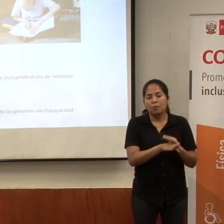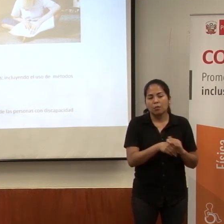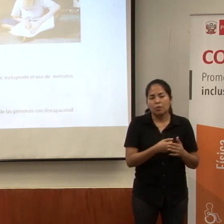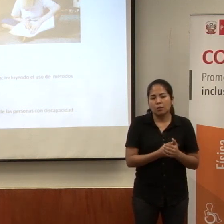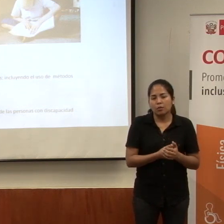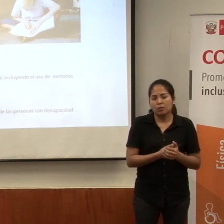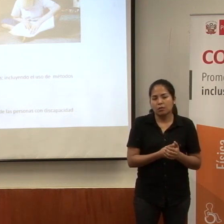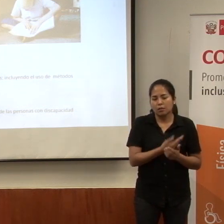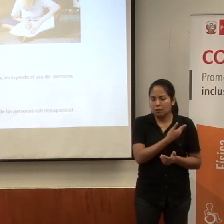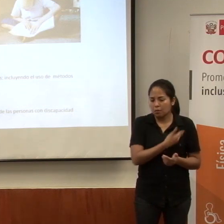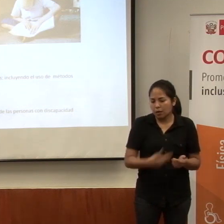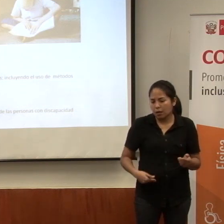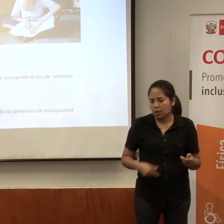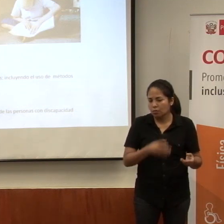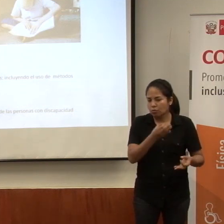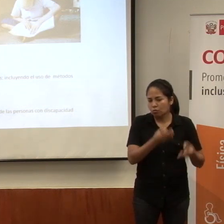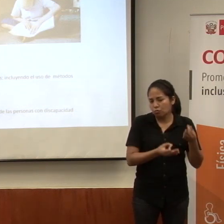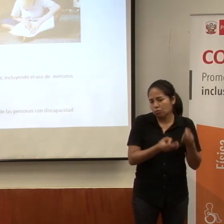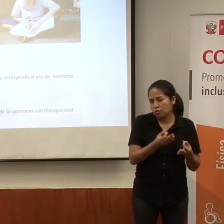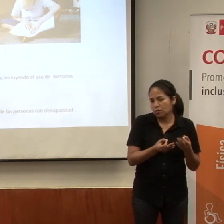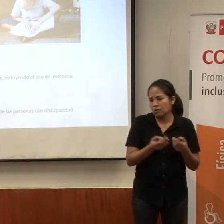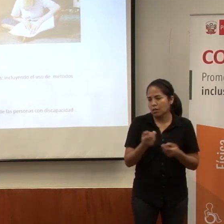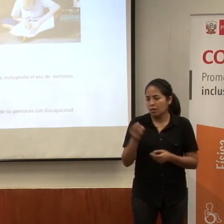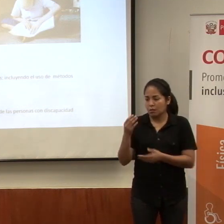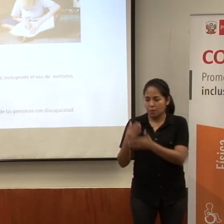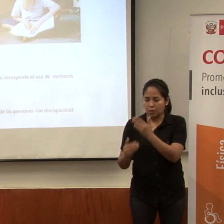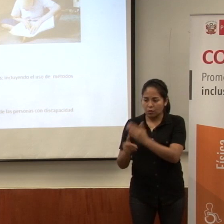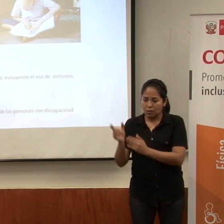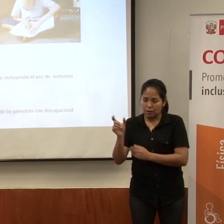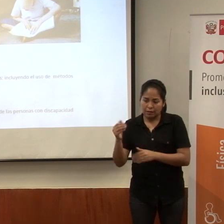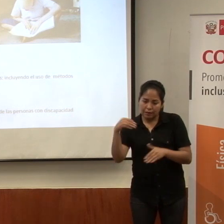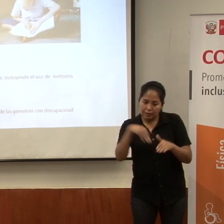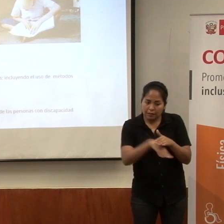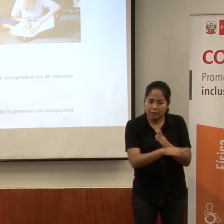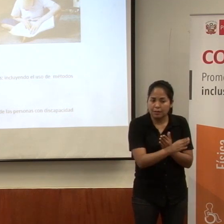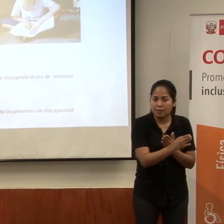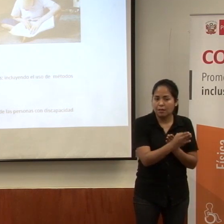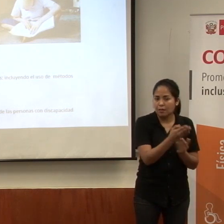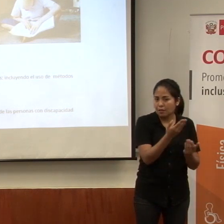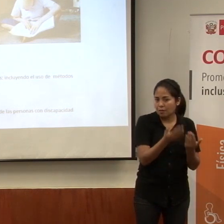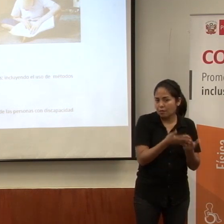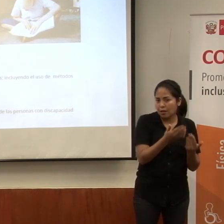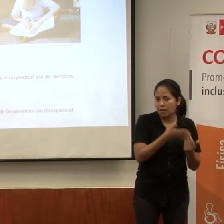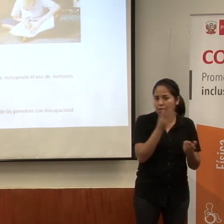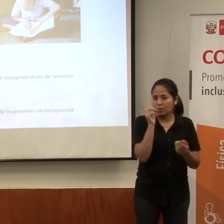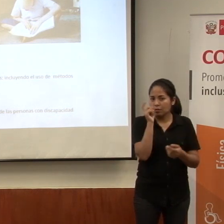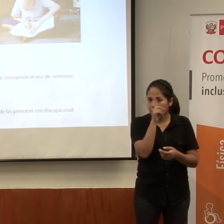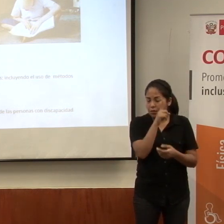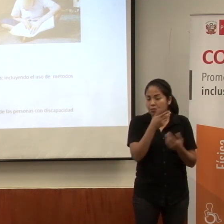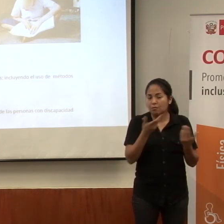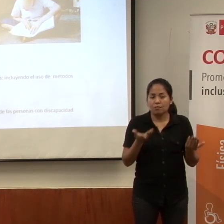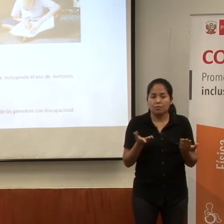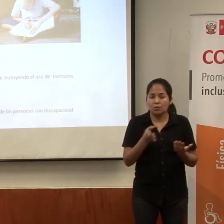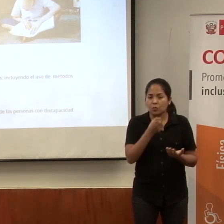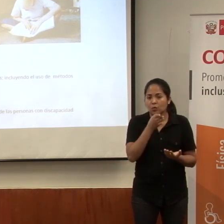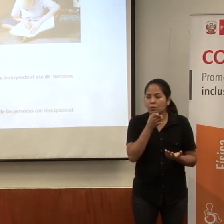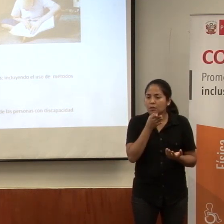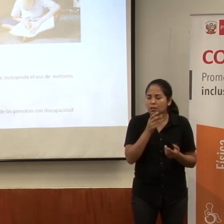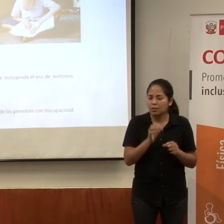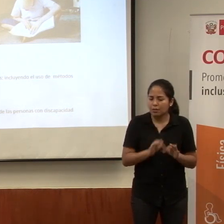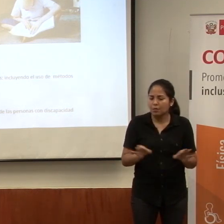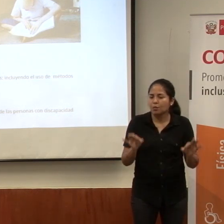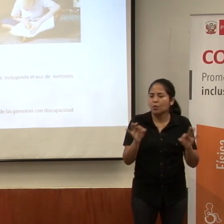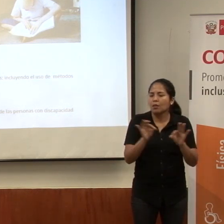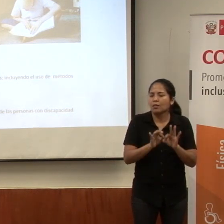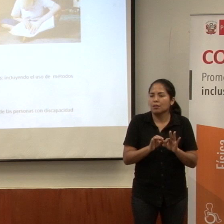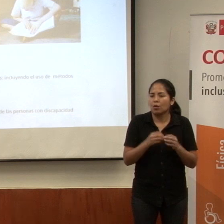será fácil para un discapacitado entrar, no sé, ojalá que sea fácil, pero hay que pensar en eso también, porque eso es parte del tema